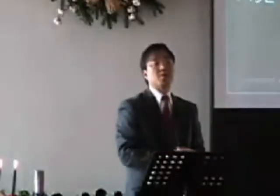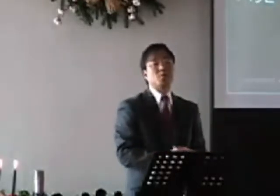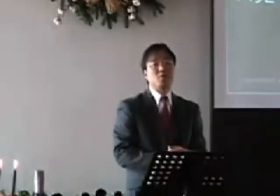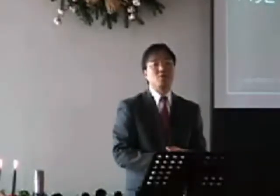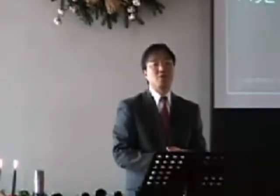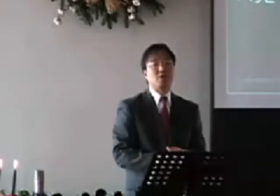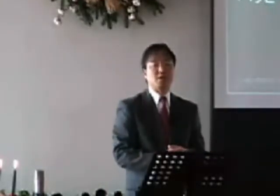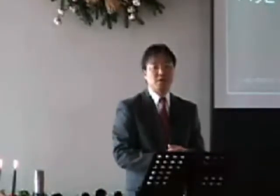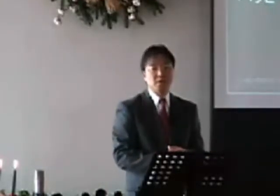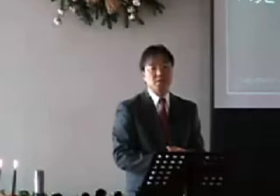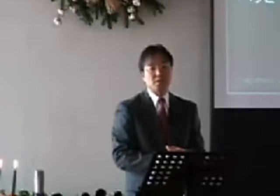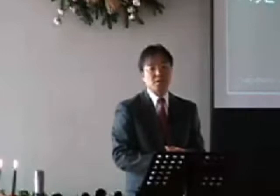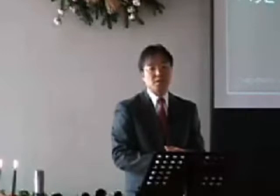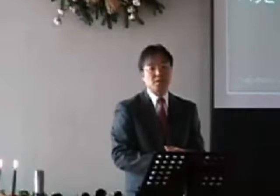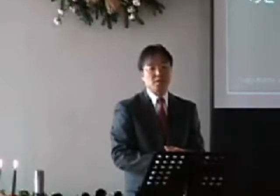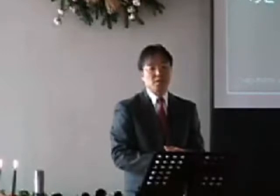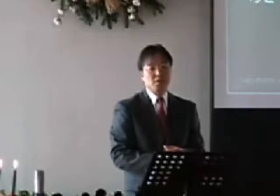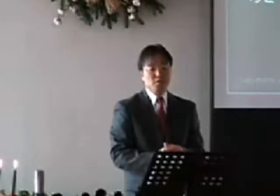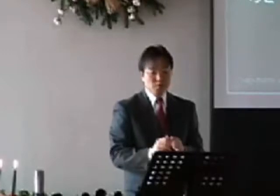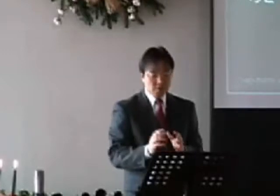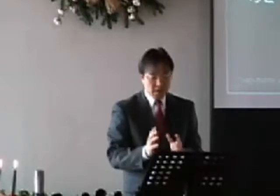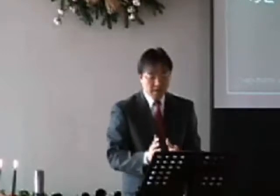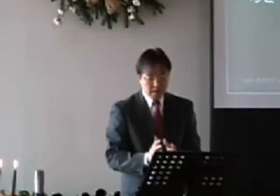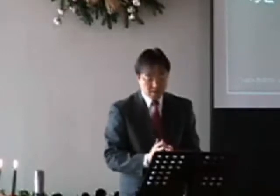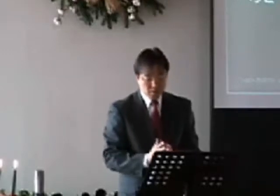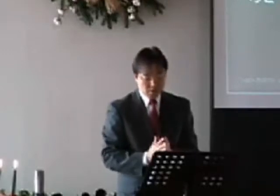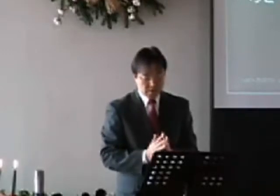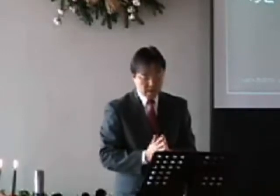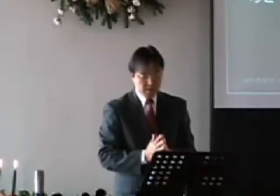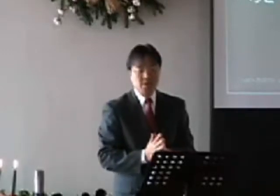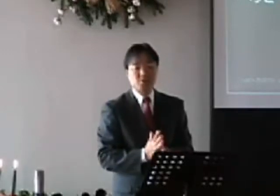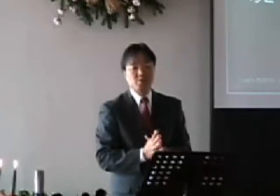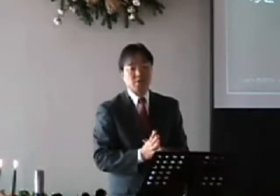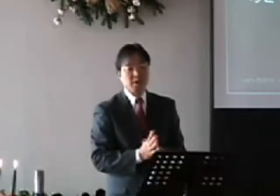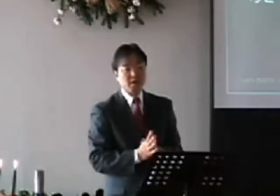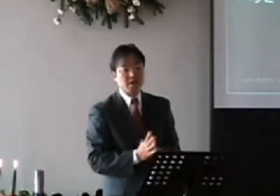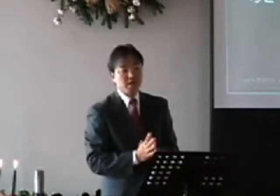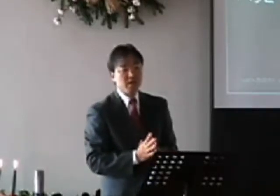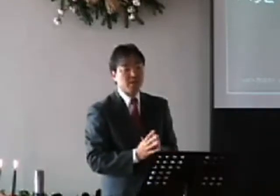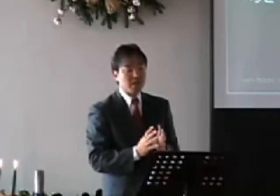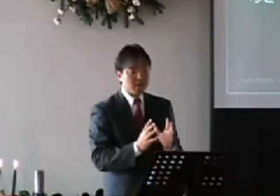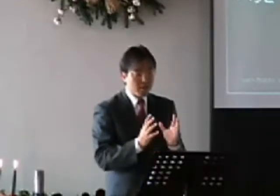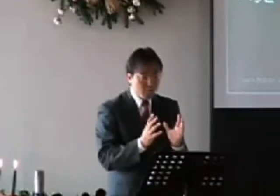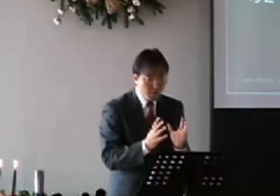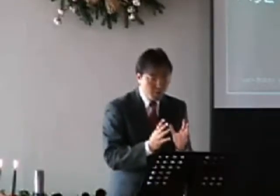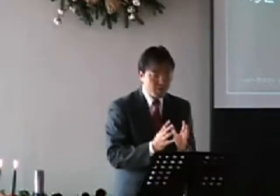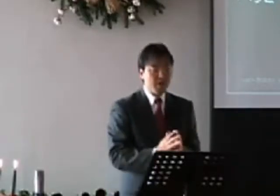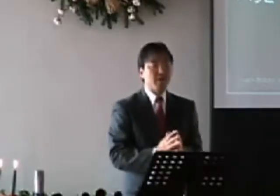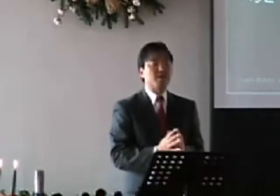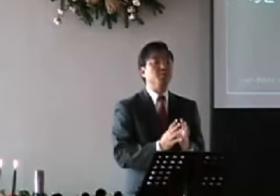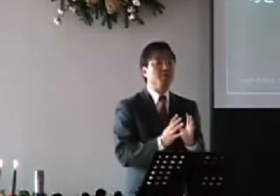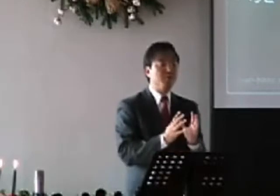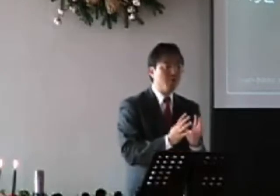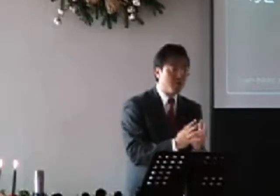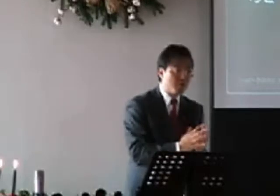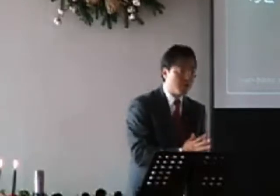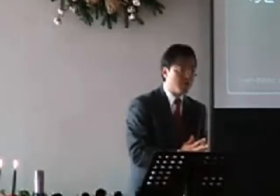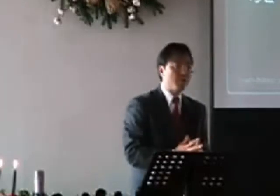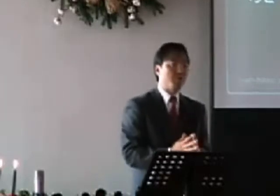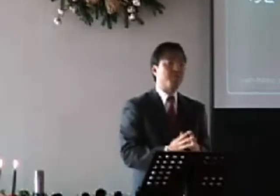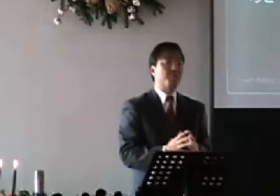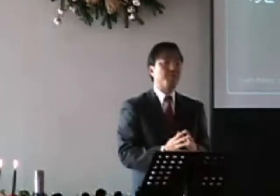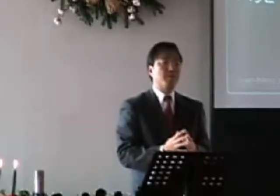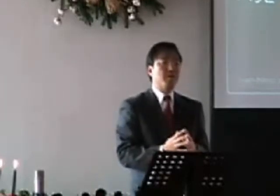もそれはこの地上を支配するためでも、また悪いやつをやっつけるためでもありませんでした